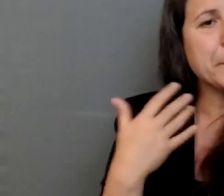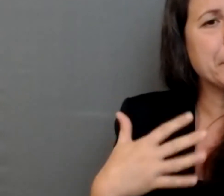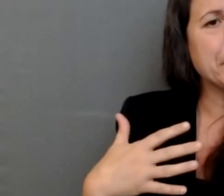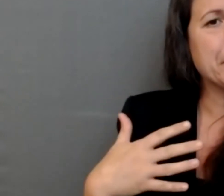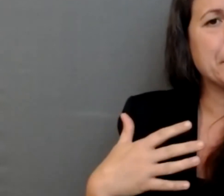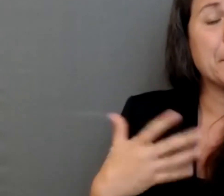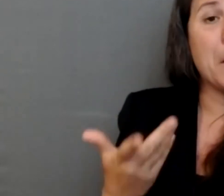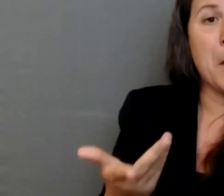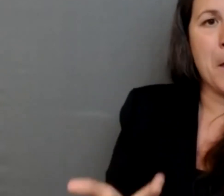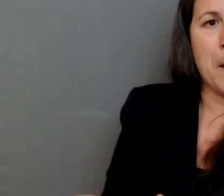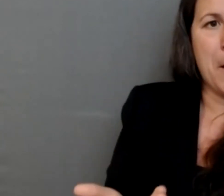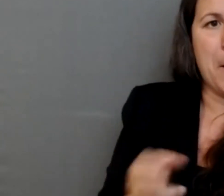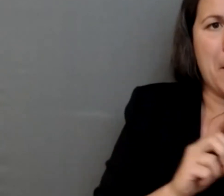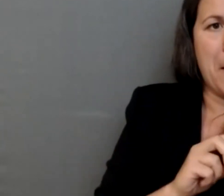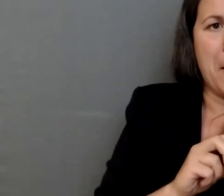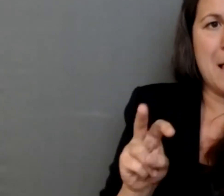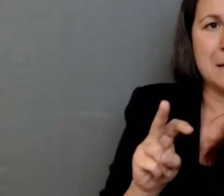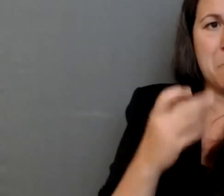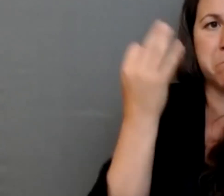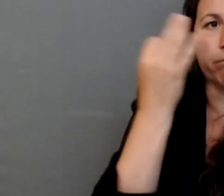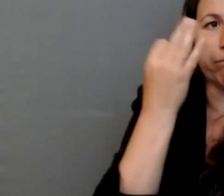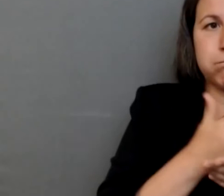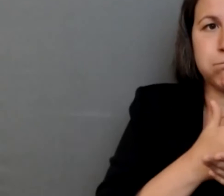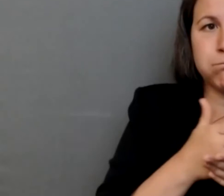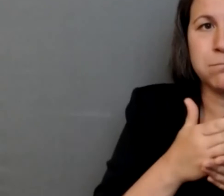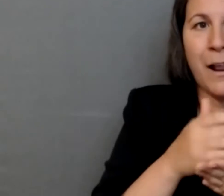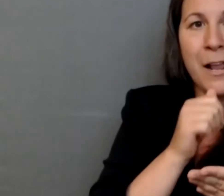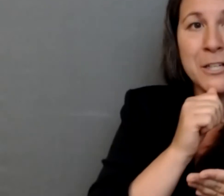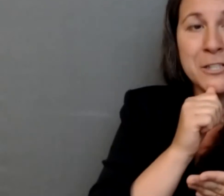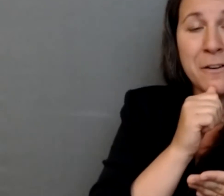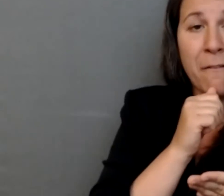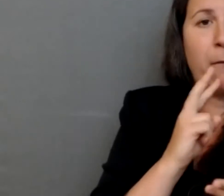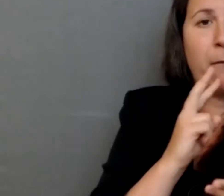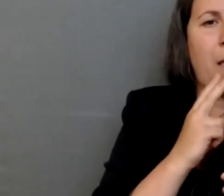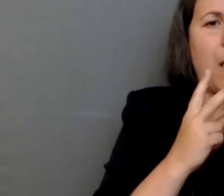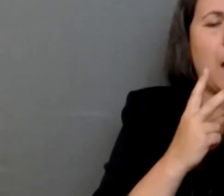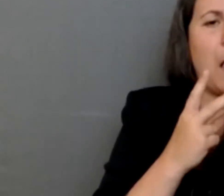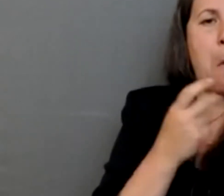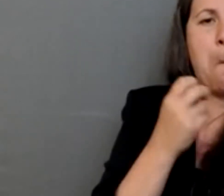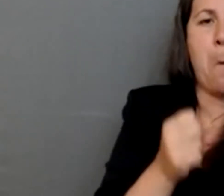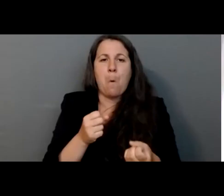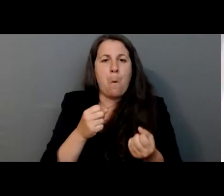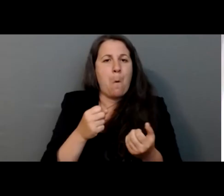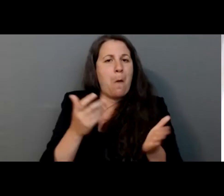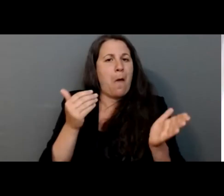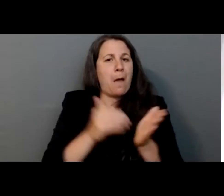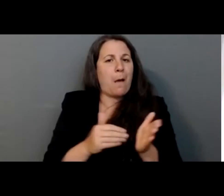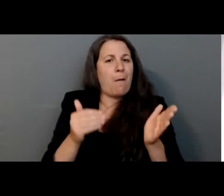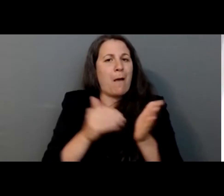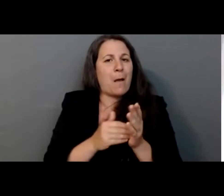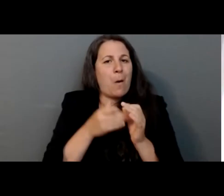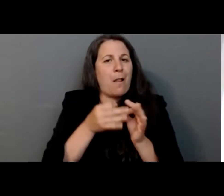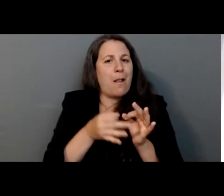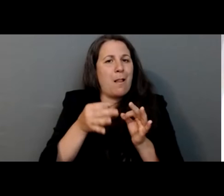Nous sommes vers la fin de ce lancement. Les discussions ont évidemment été trop courtes. Nous aurions pu discuter encore extrêmement